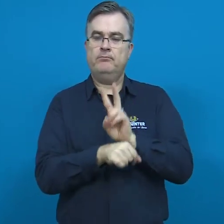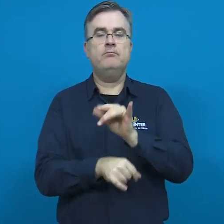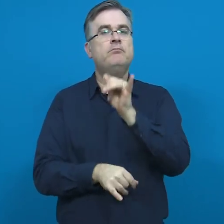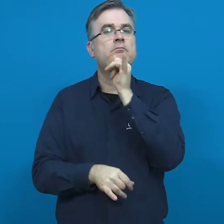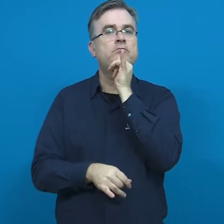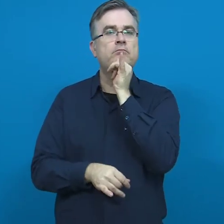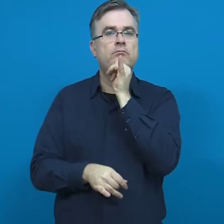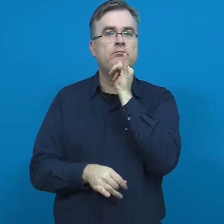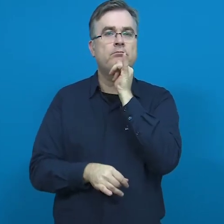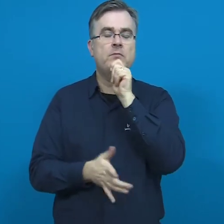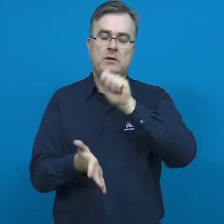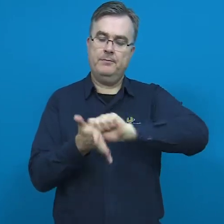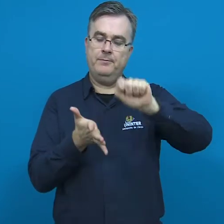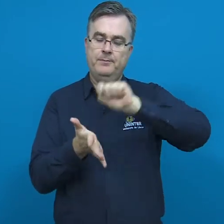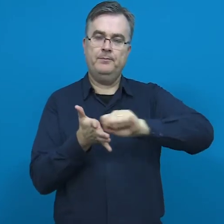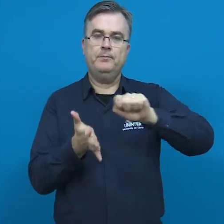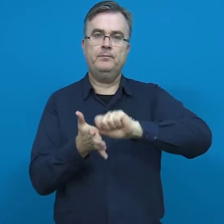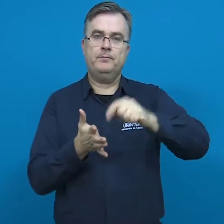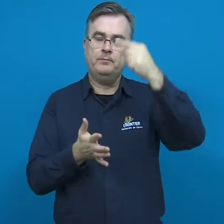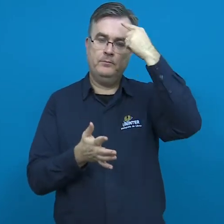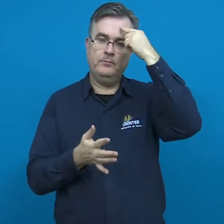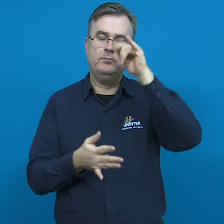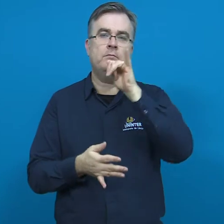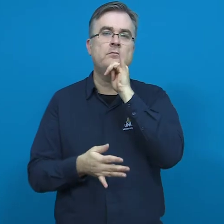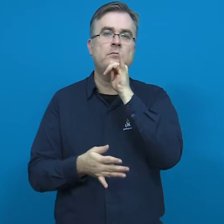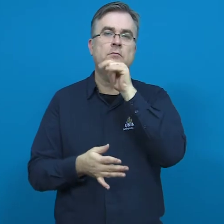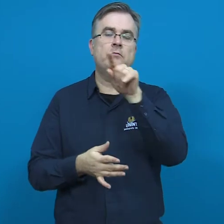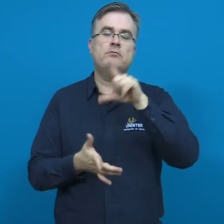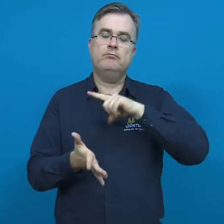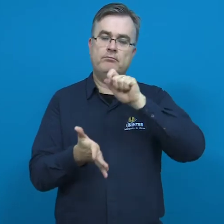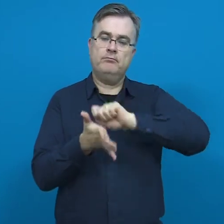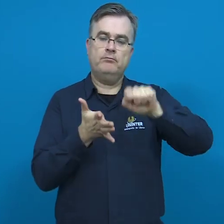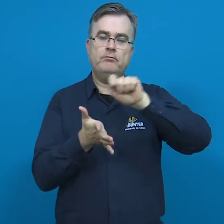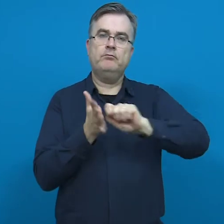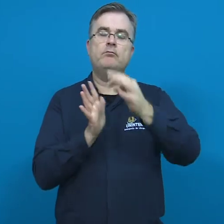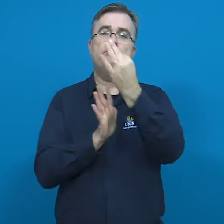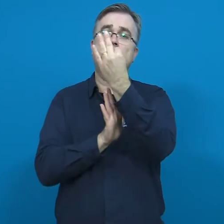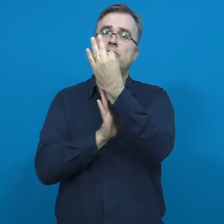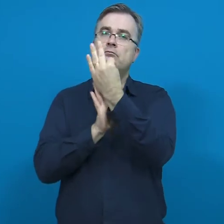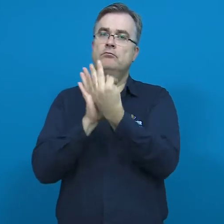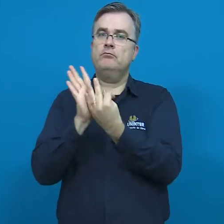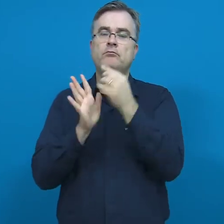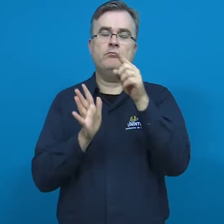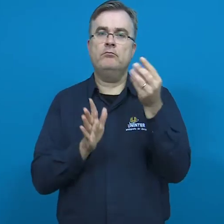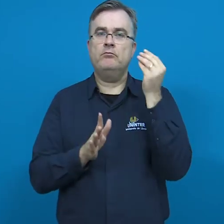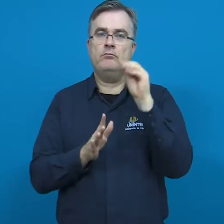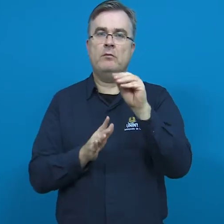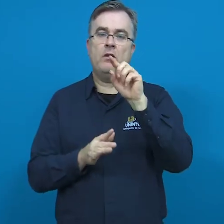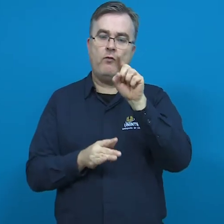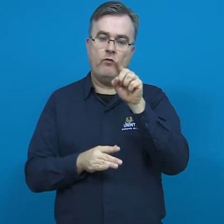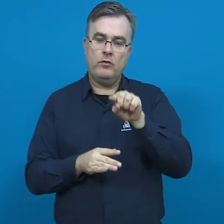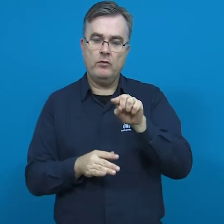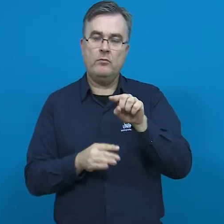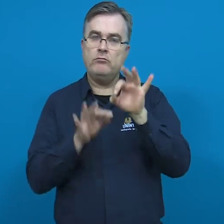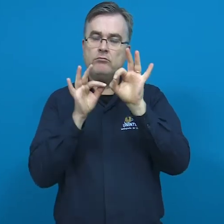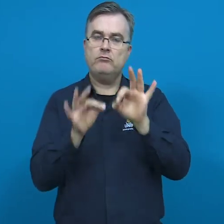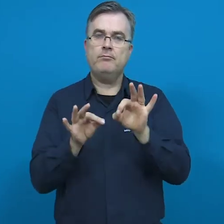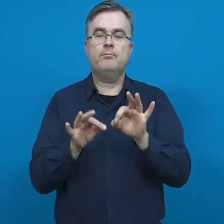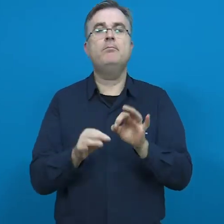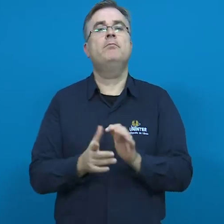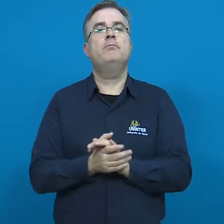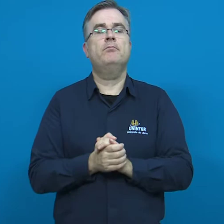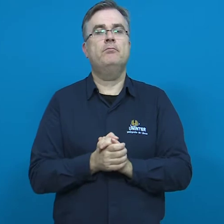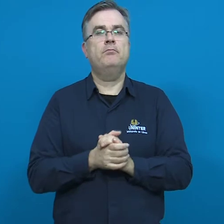tem que tomar cuidado, por exemplo, na escrita, né? Vamos pensar, por exemplo, quando você está escrevendo um texto, se você não coloca uma vírgula no